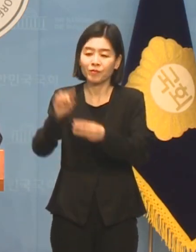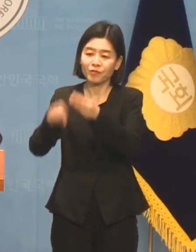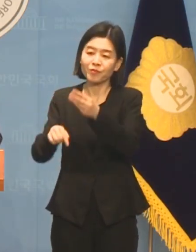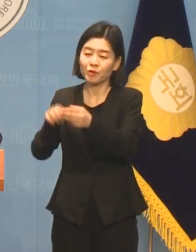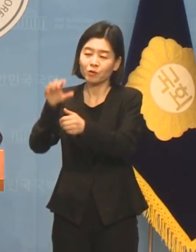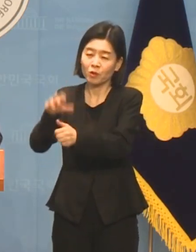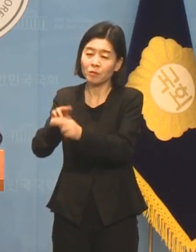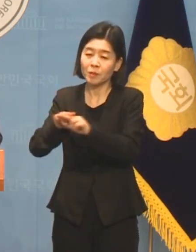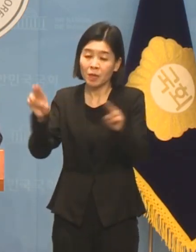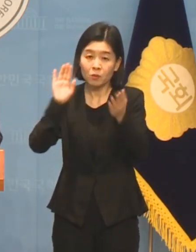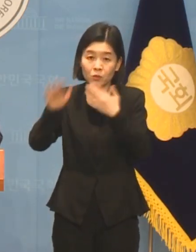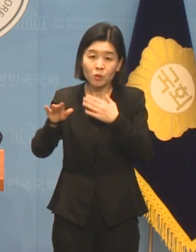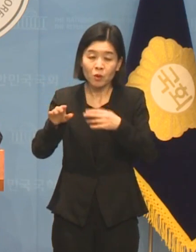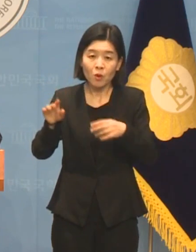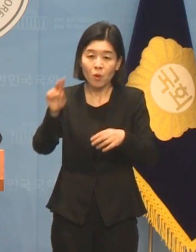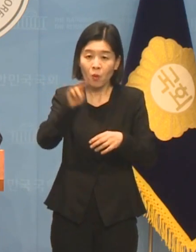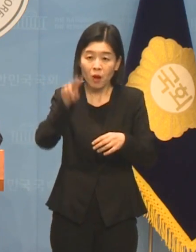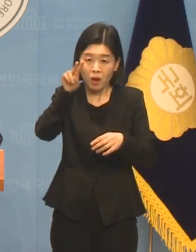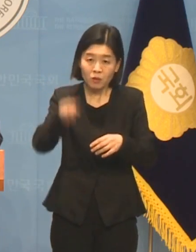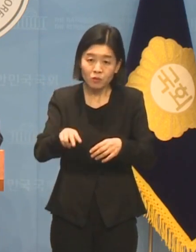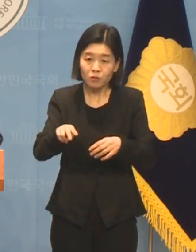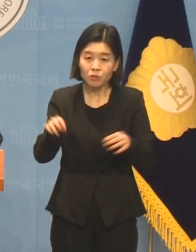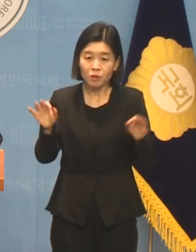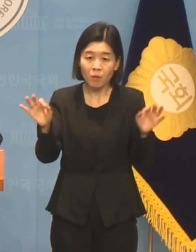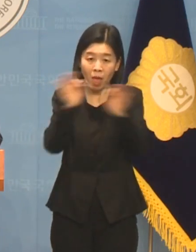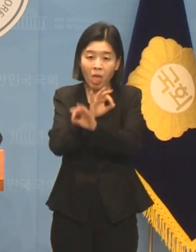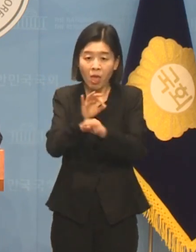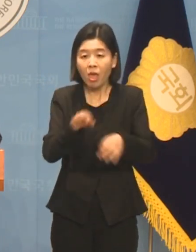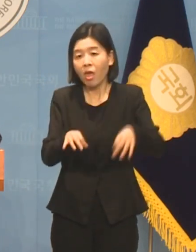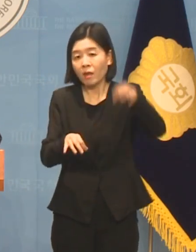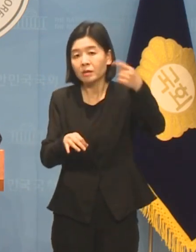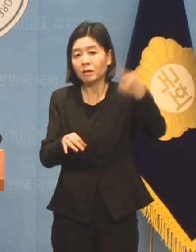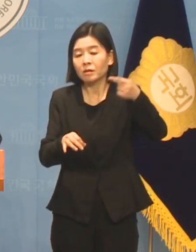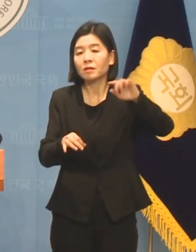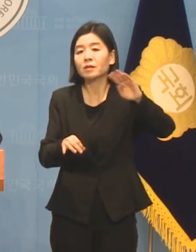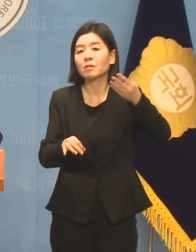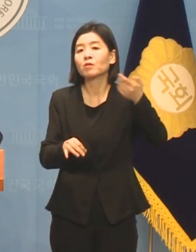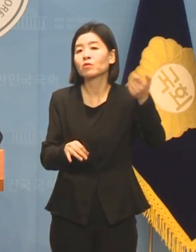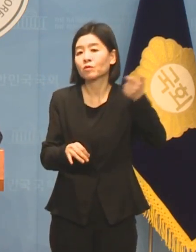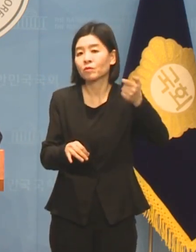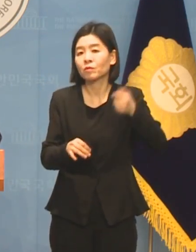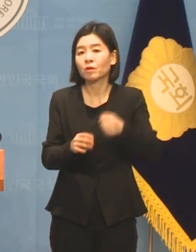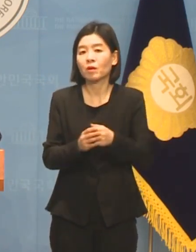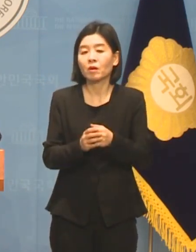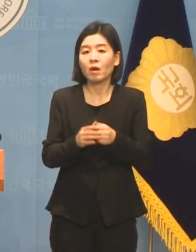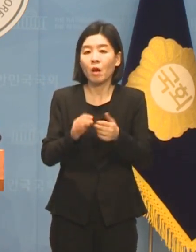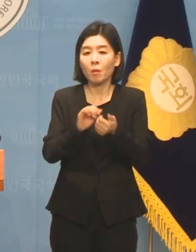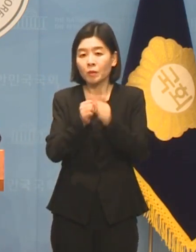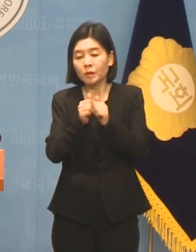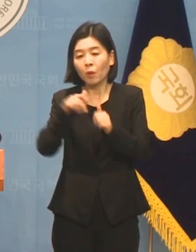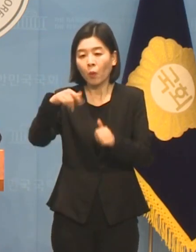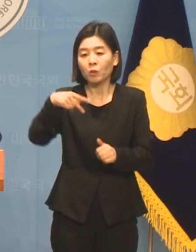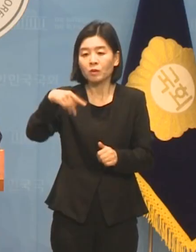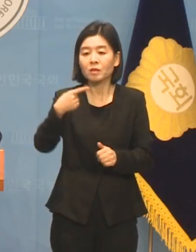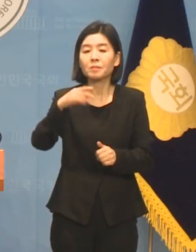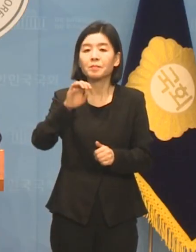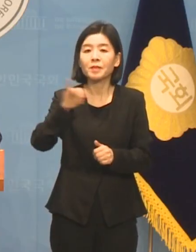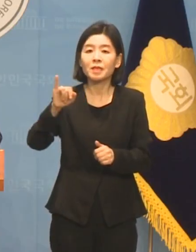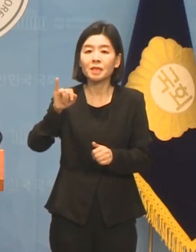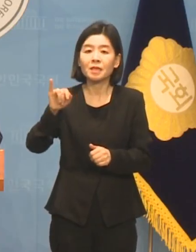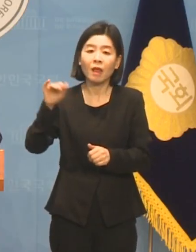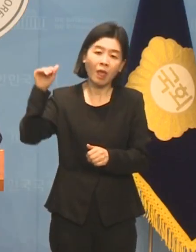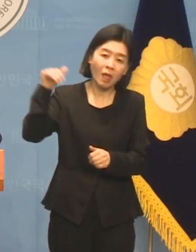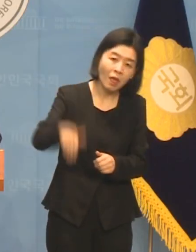취소 이후 환율은 다시 1,460원대로 급등했고 어제 코스피는 2% 가까이 급락했습니다.